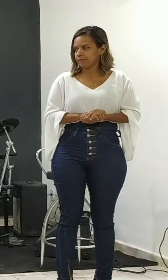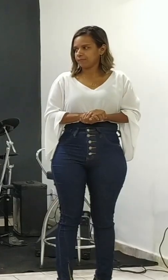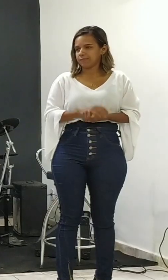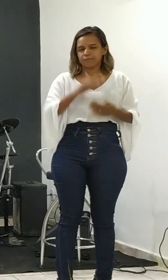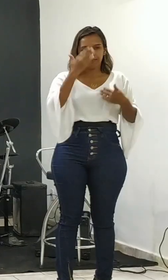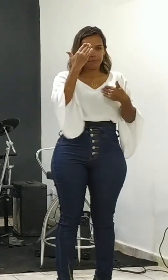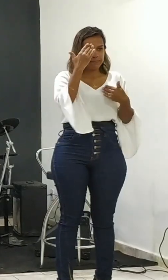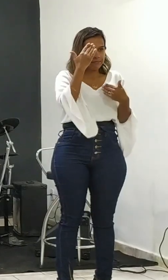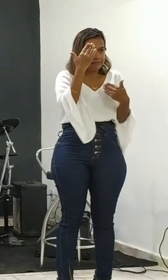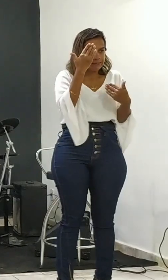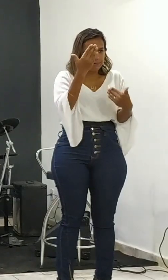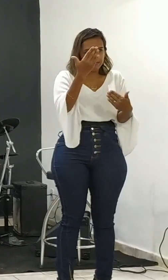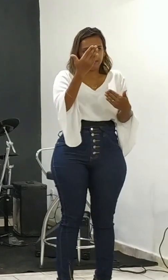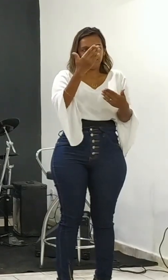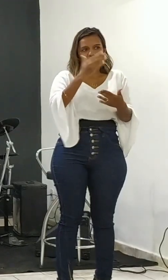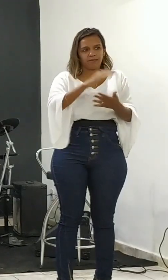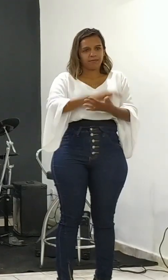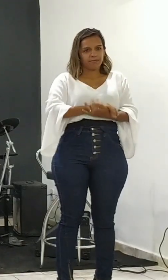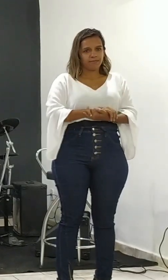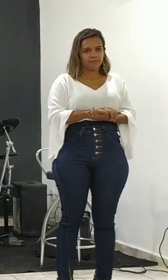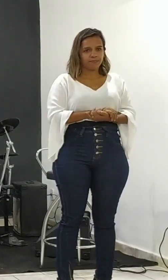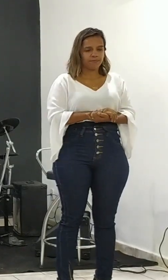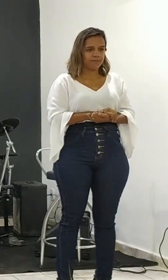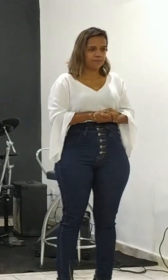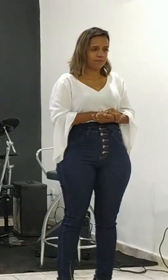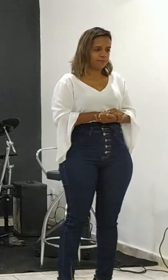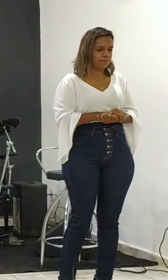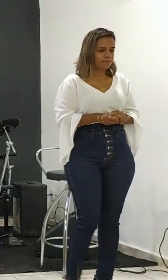Obrigada, minha filha.